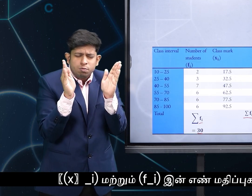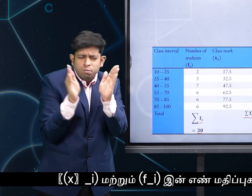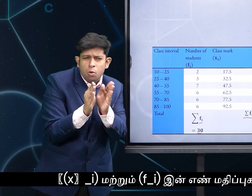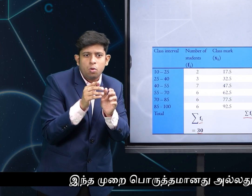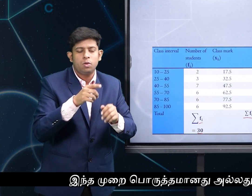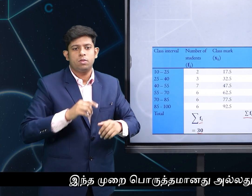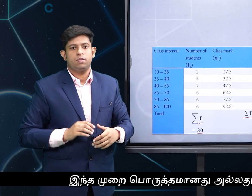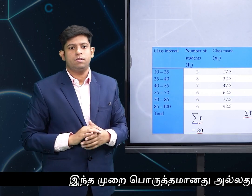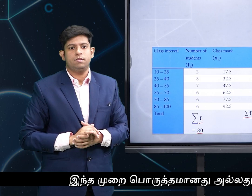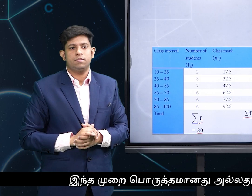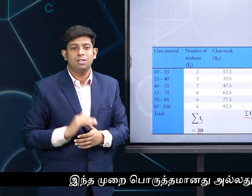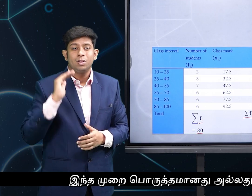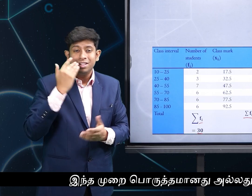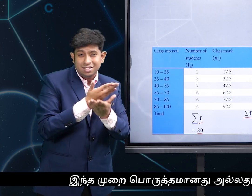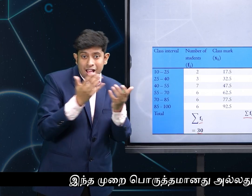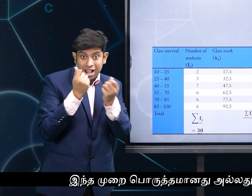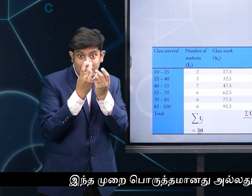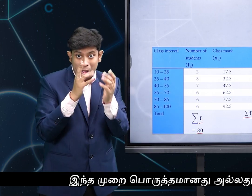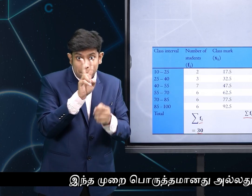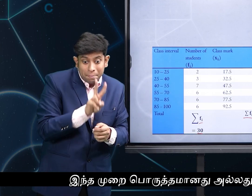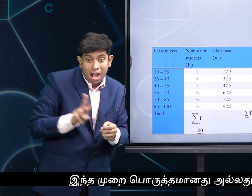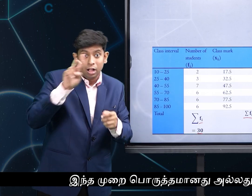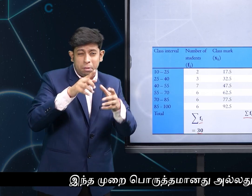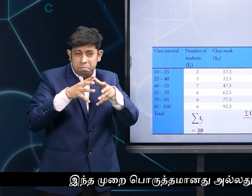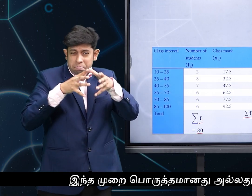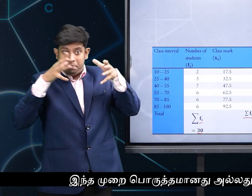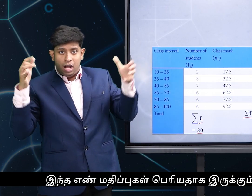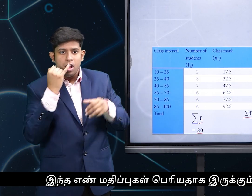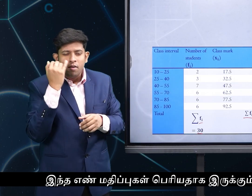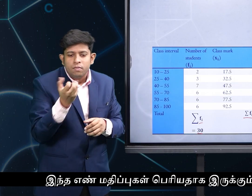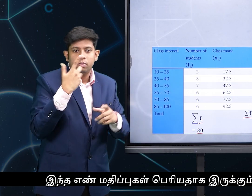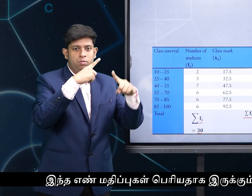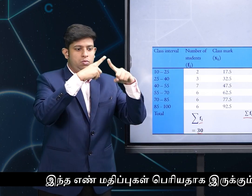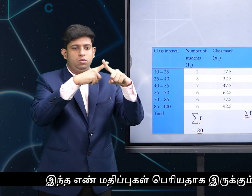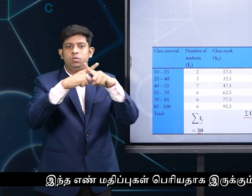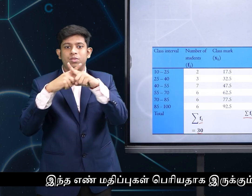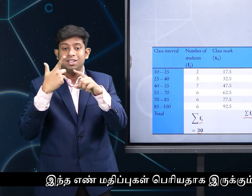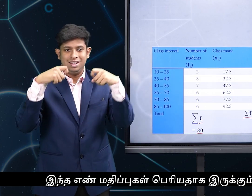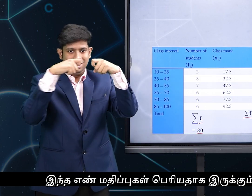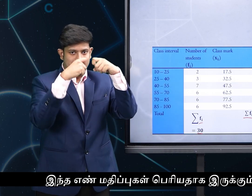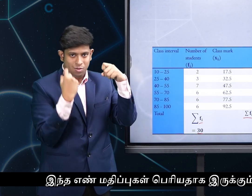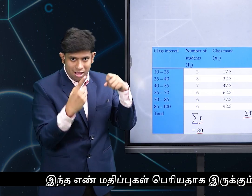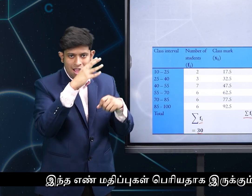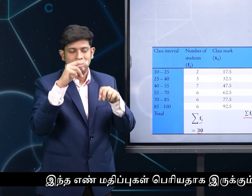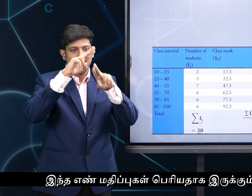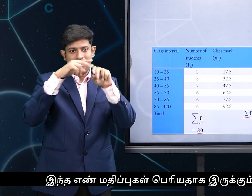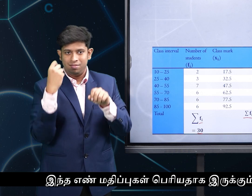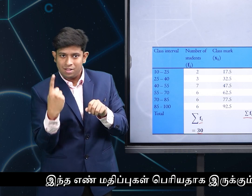இருக்கும்போது இந்த முறை பொருத்தமானது அல்லது மிகவும் பொருத்தமானது. இந்த எண் மதிப்புகள் பெரிதாக இருக்கும்போது